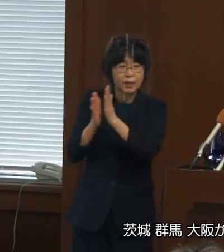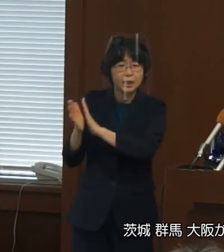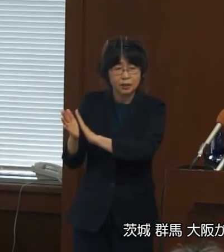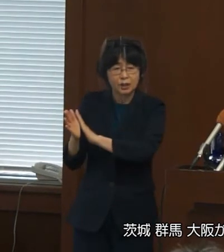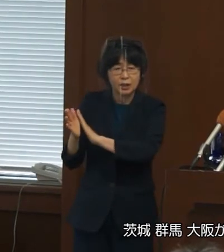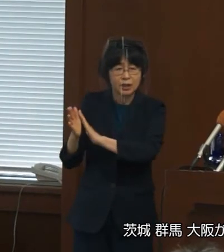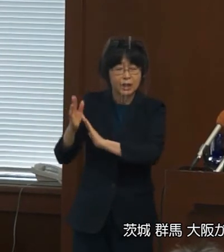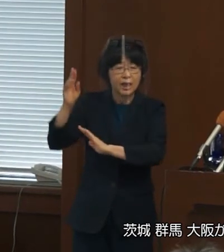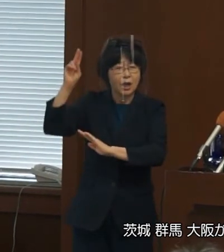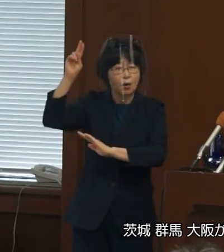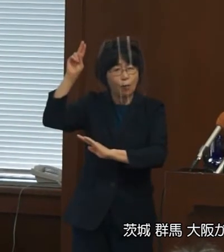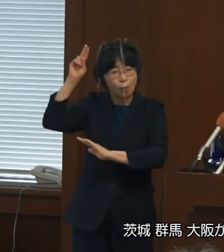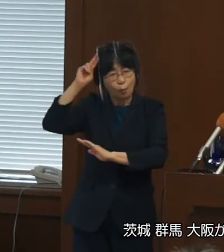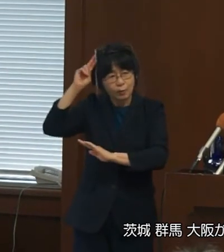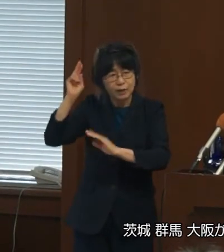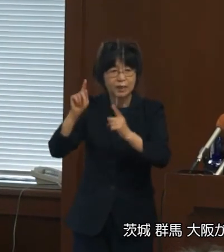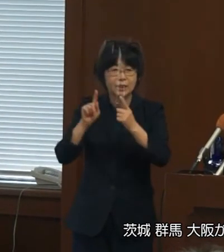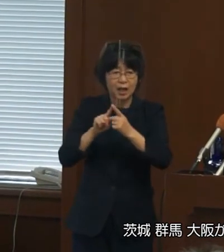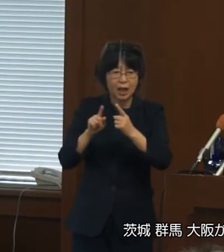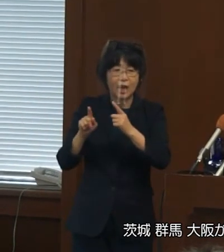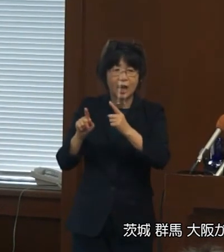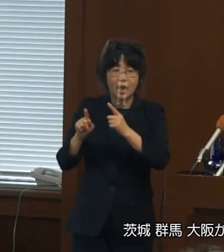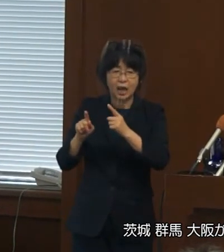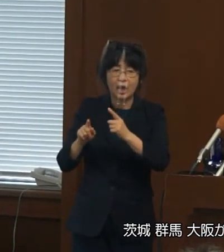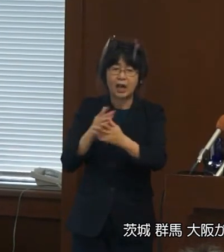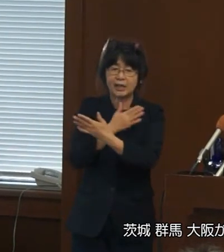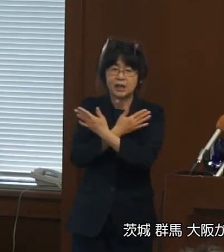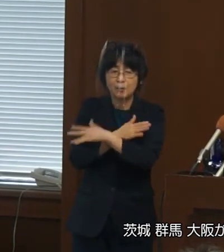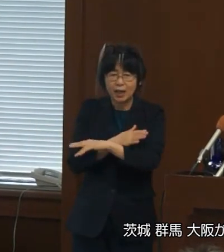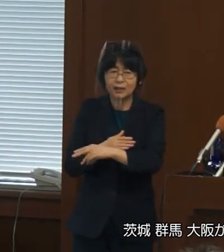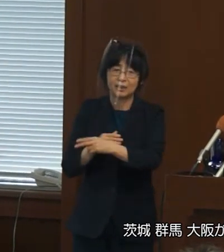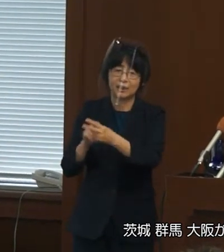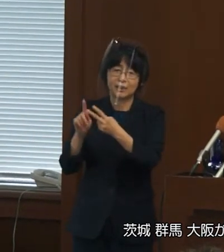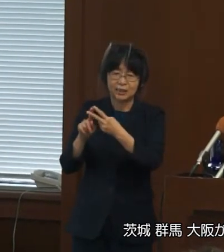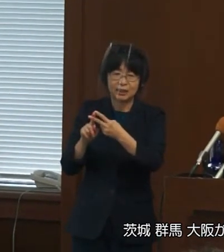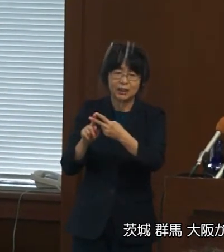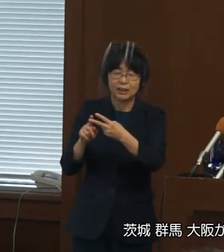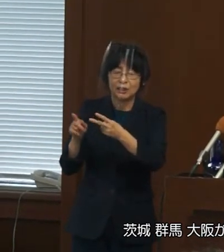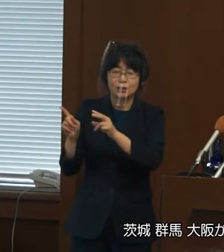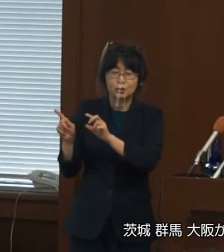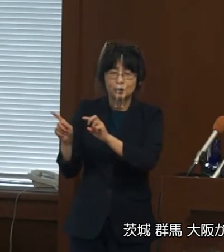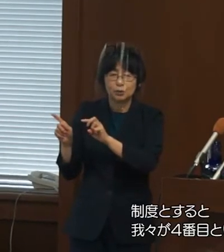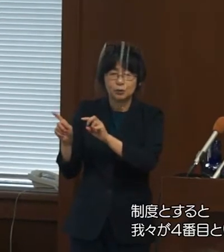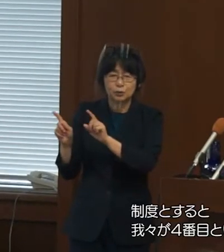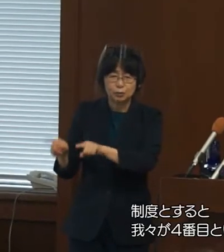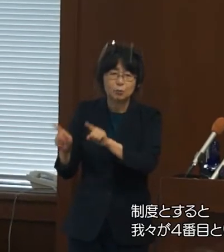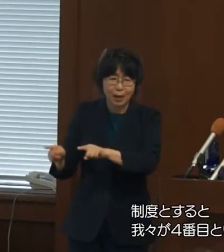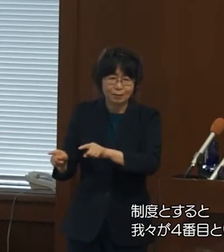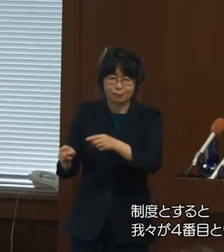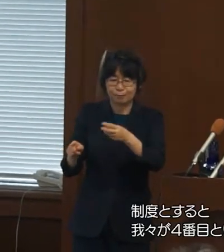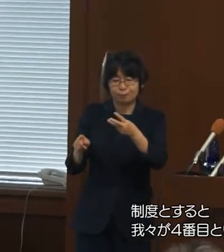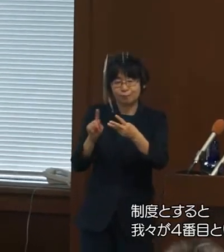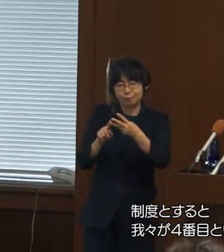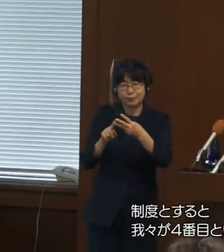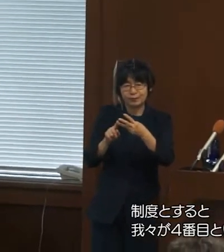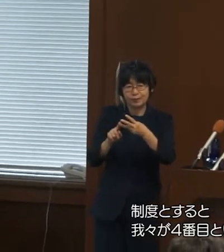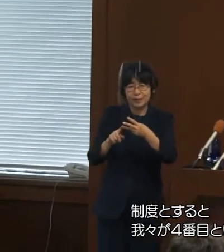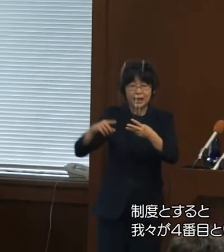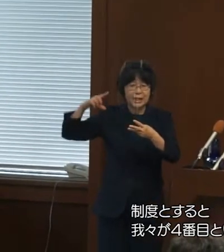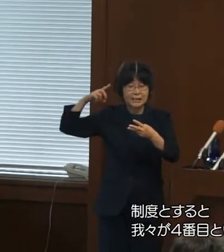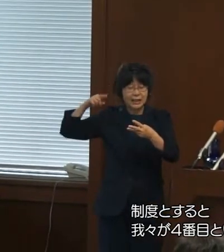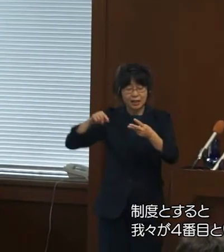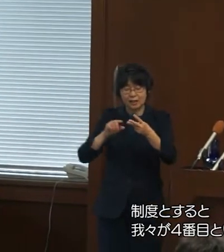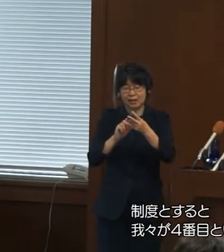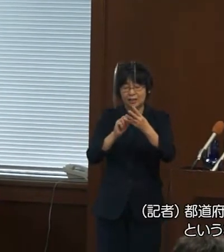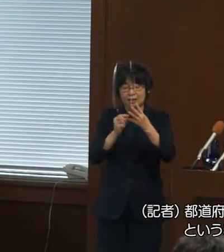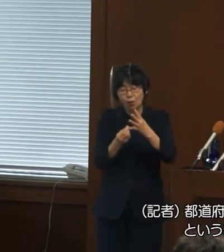茨城群馬、 はい、大阪、茨城群馬大阪がすでにやっておりまして、制度とすると我々が4番目